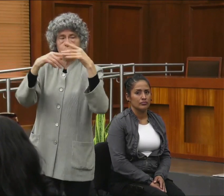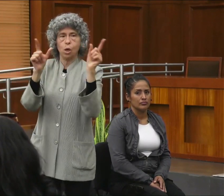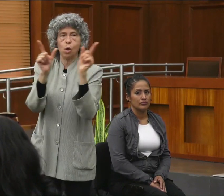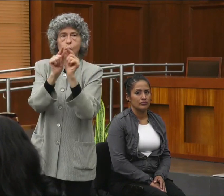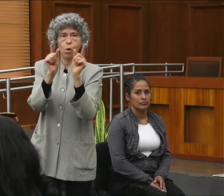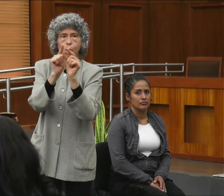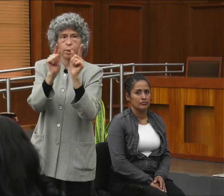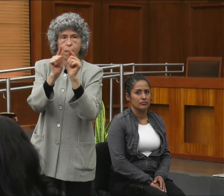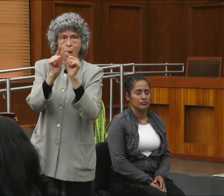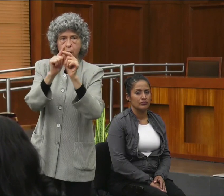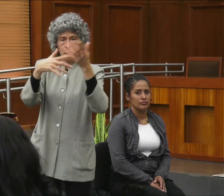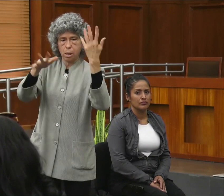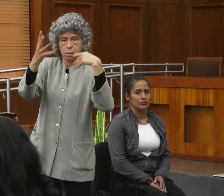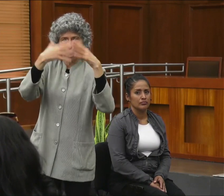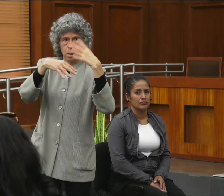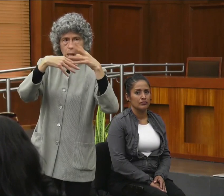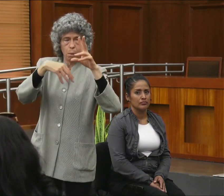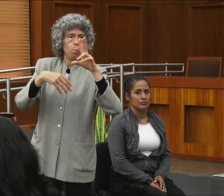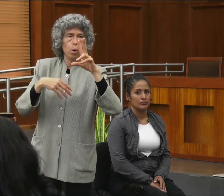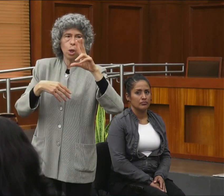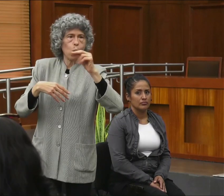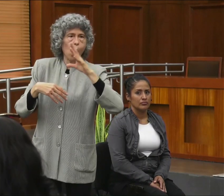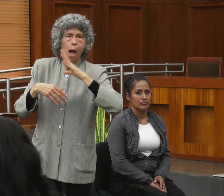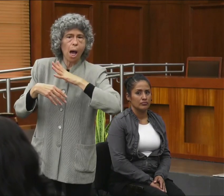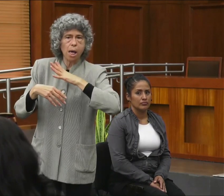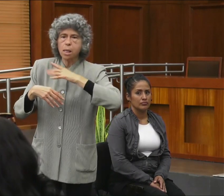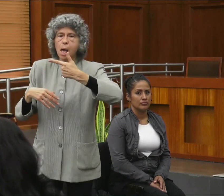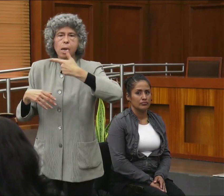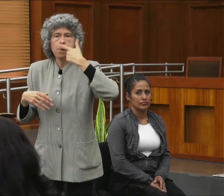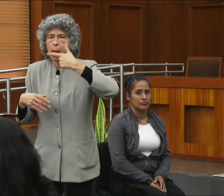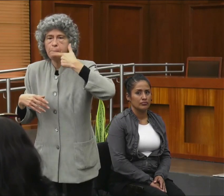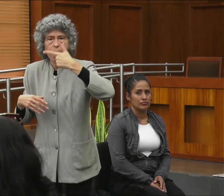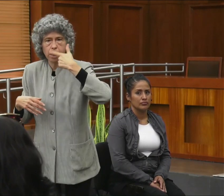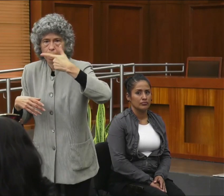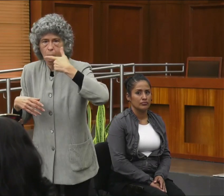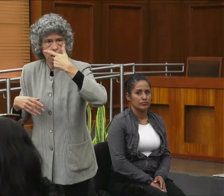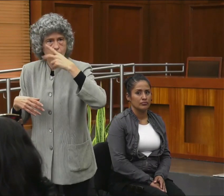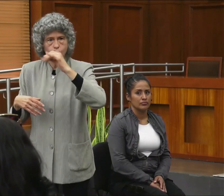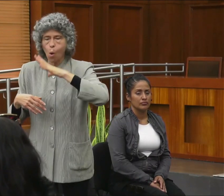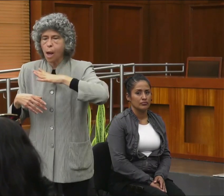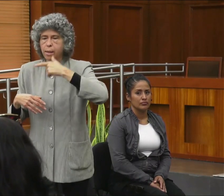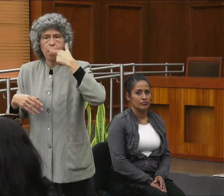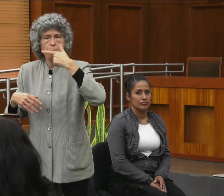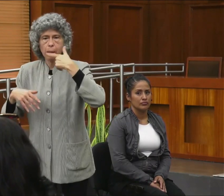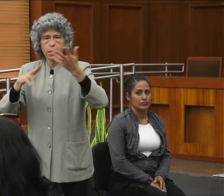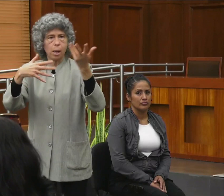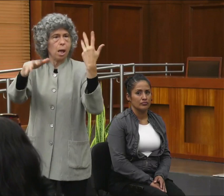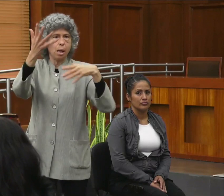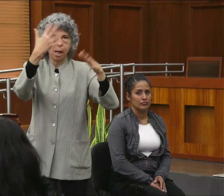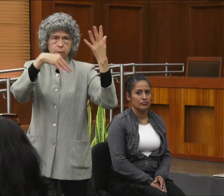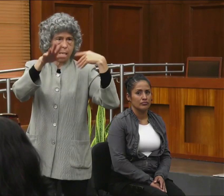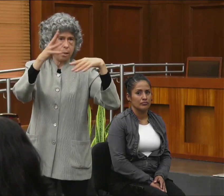que puedan aprender el lenguaje con las señas también, pero no existe